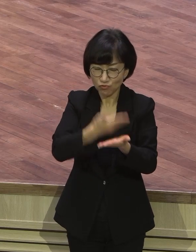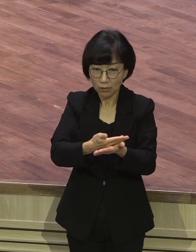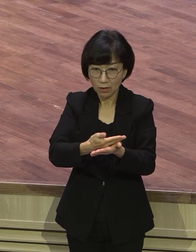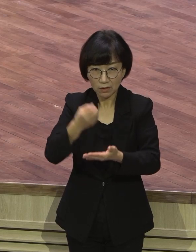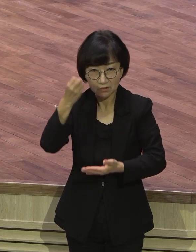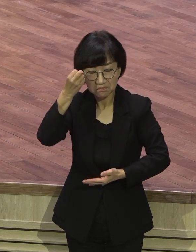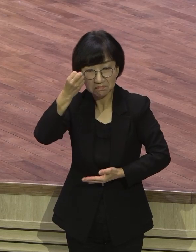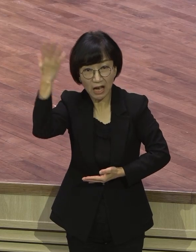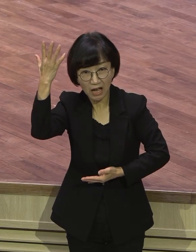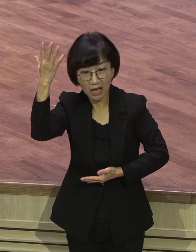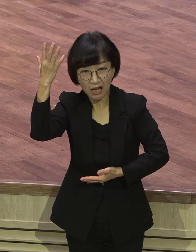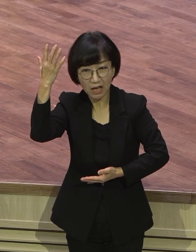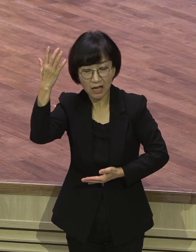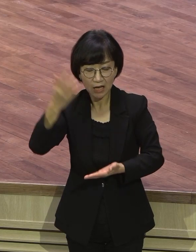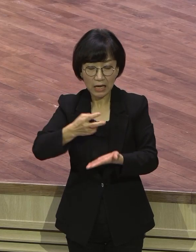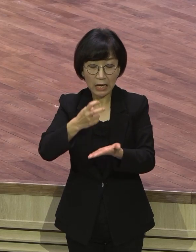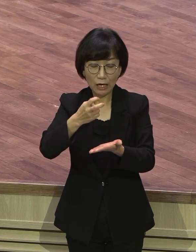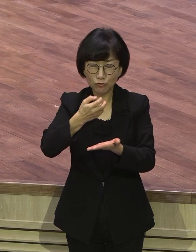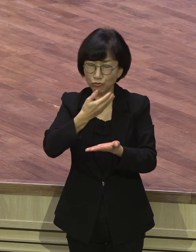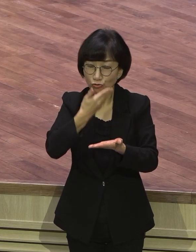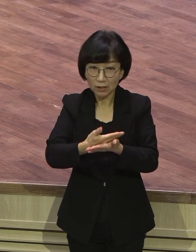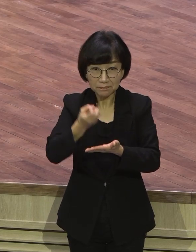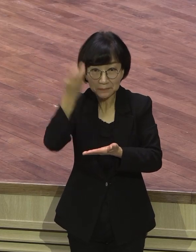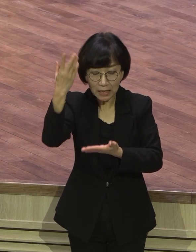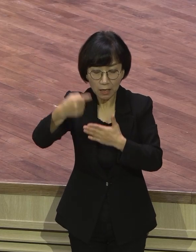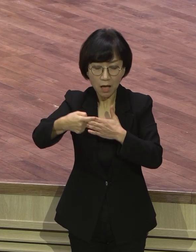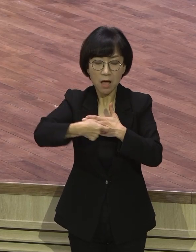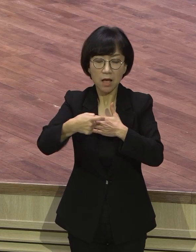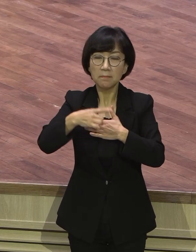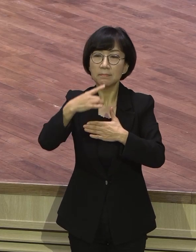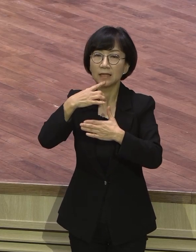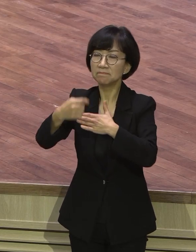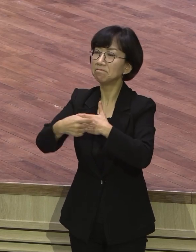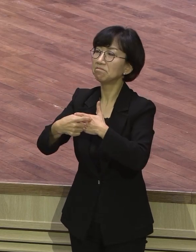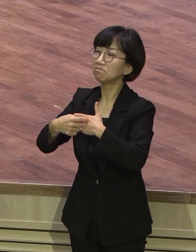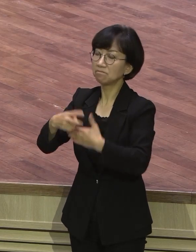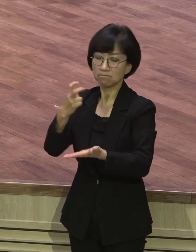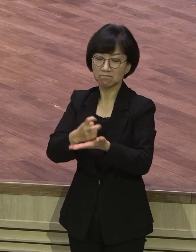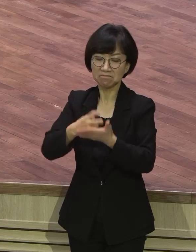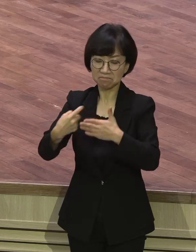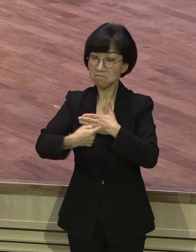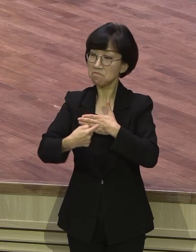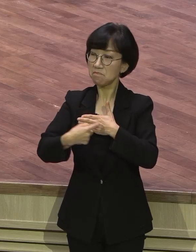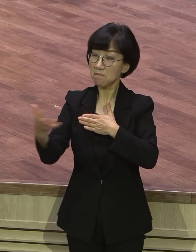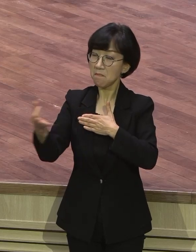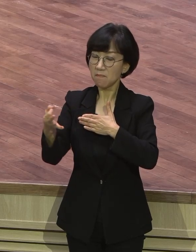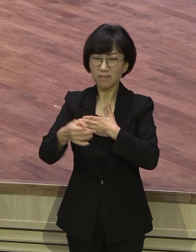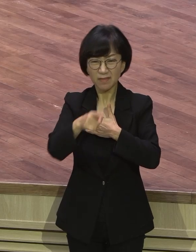망각해버리고 율법의 형식만 가지고 다른 사람을 정지하고